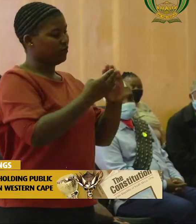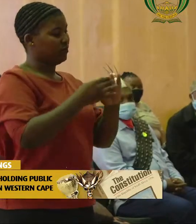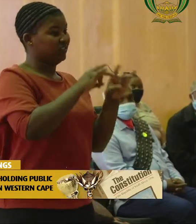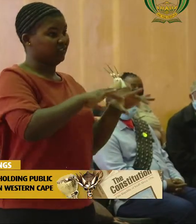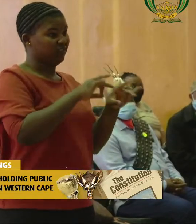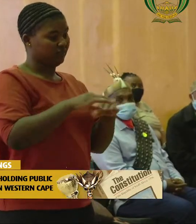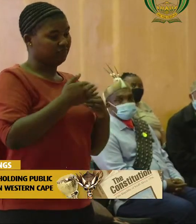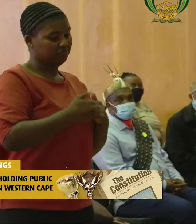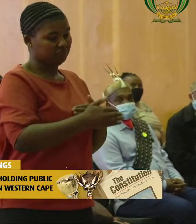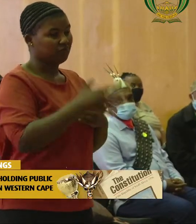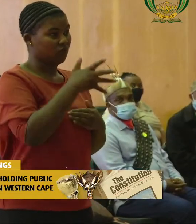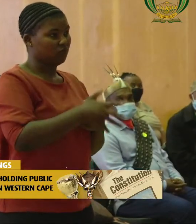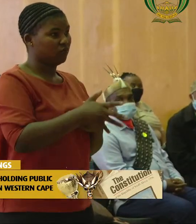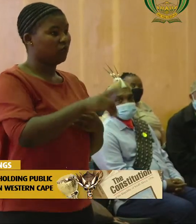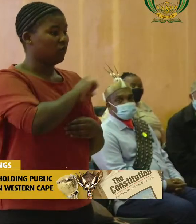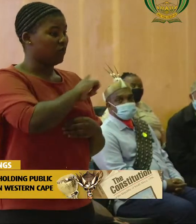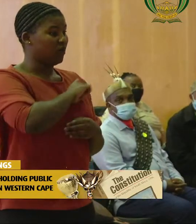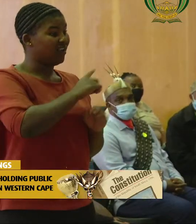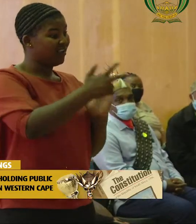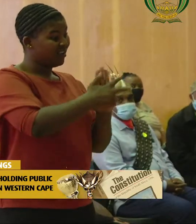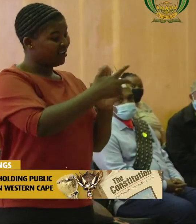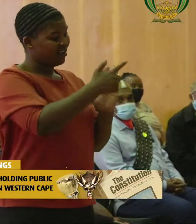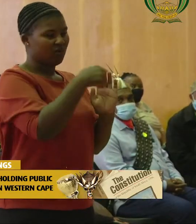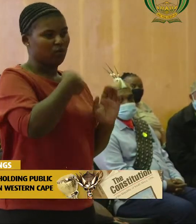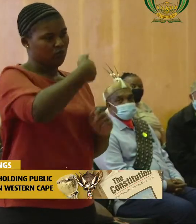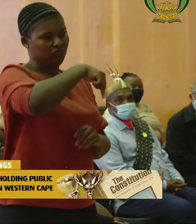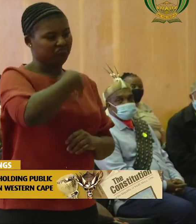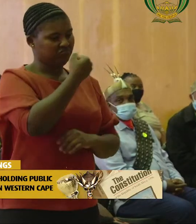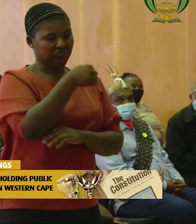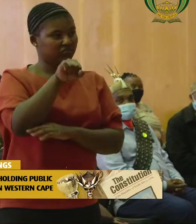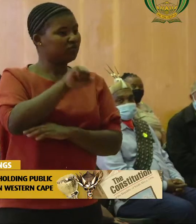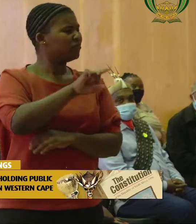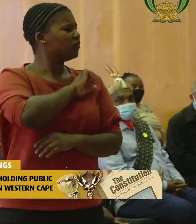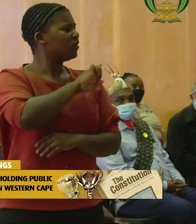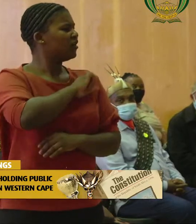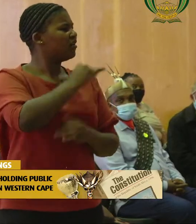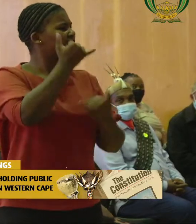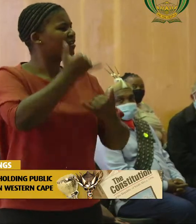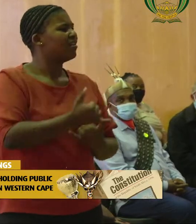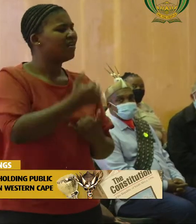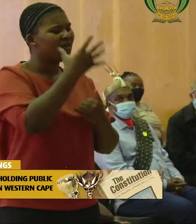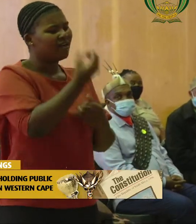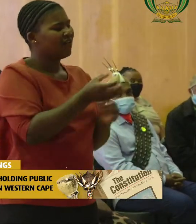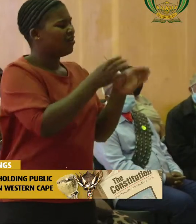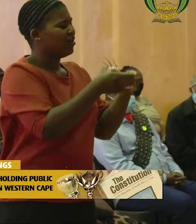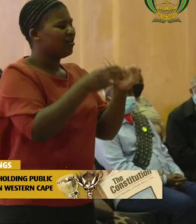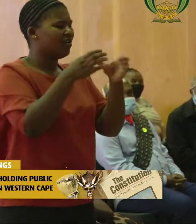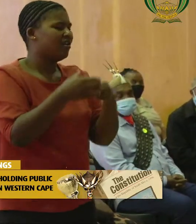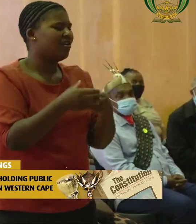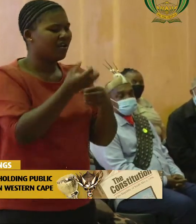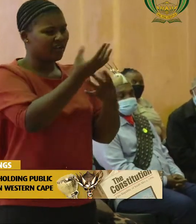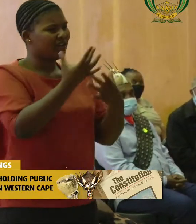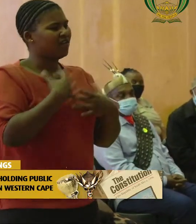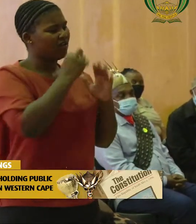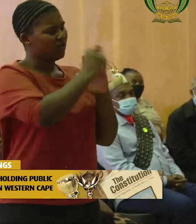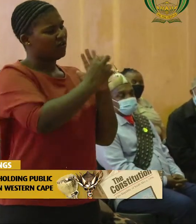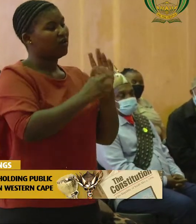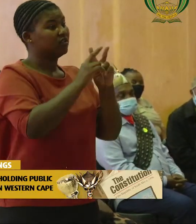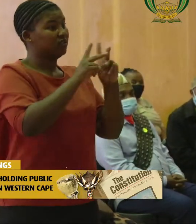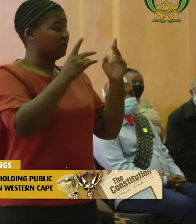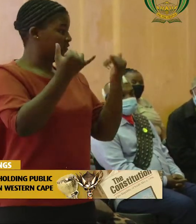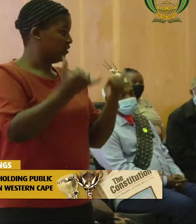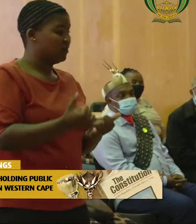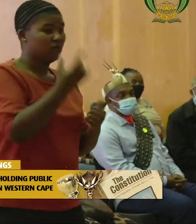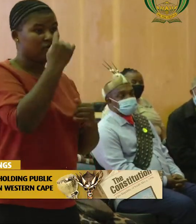xa sozivume lo mthetho. Asinothi sibawela ngokuba kukhathwe kwale mibutho emininzi kangaka. Now ukuba